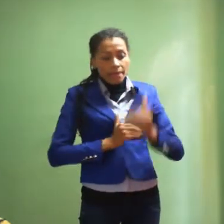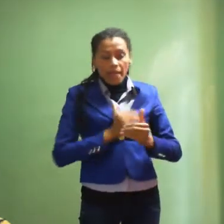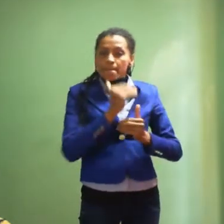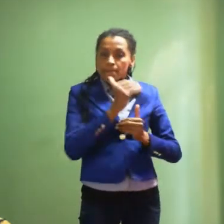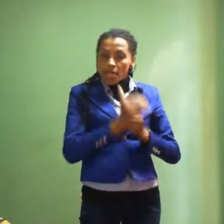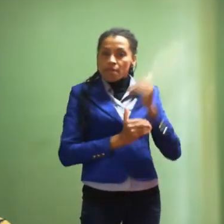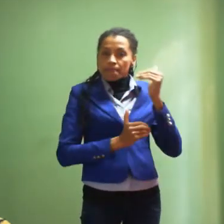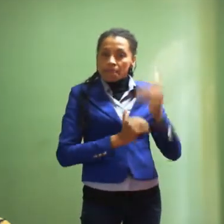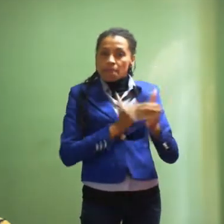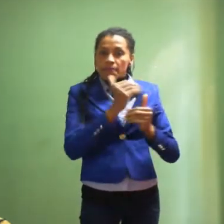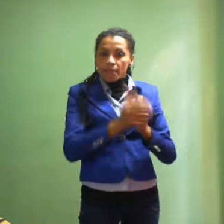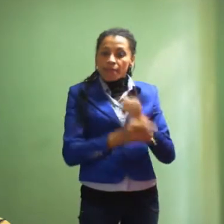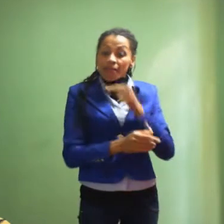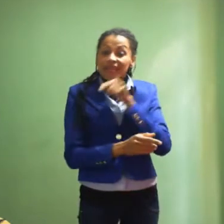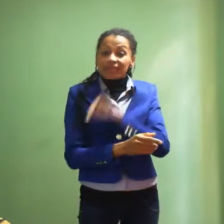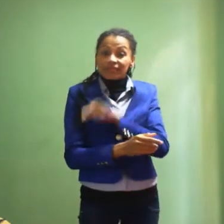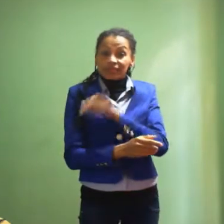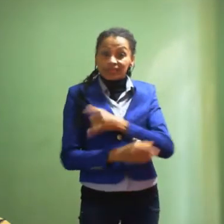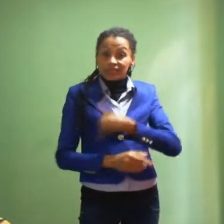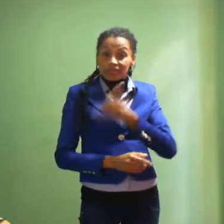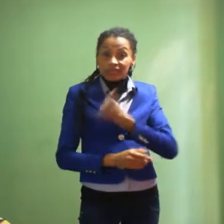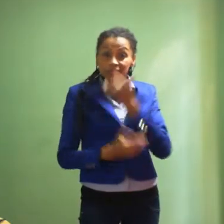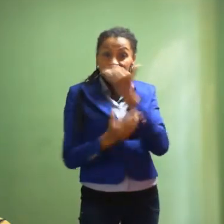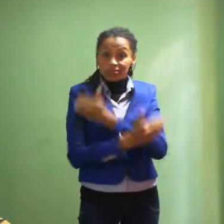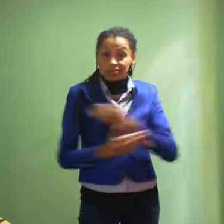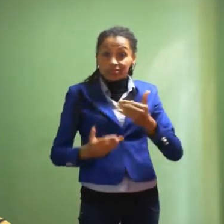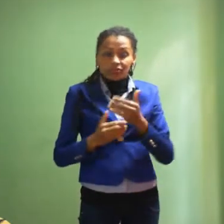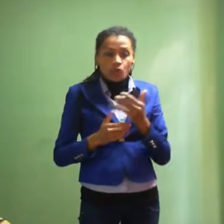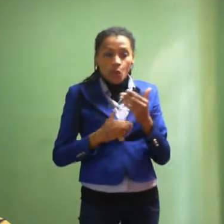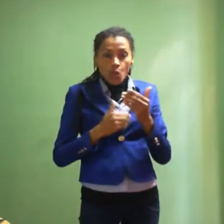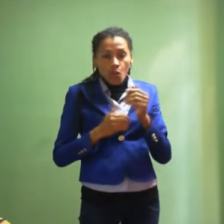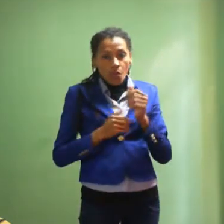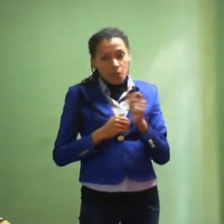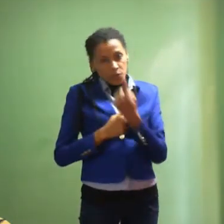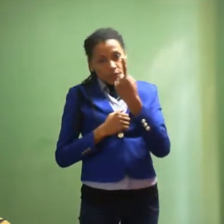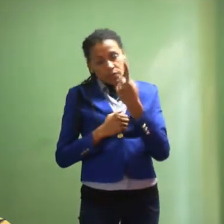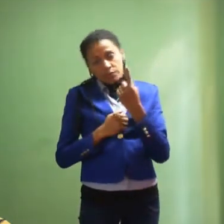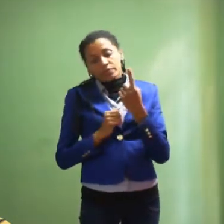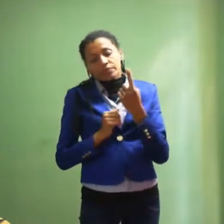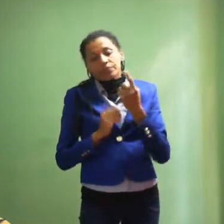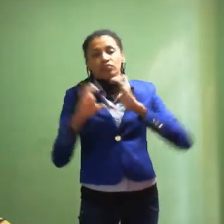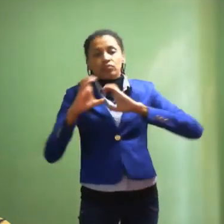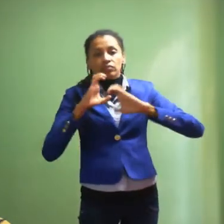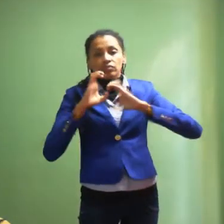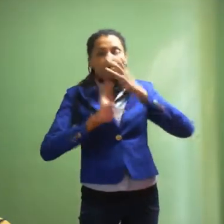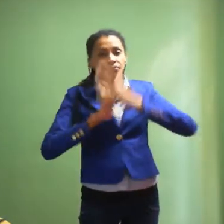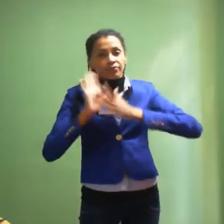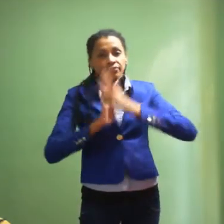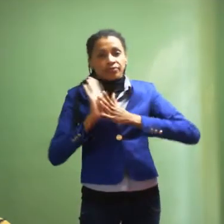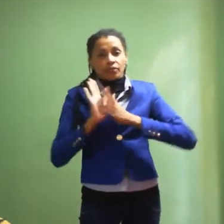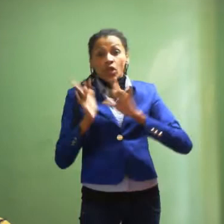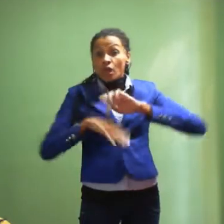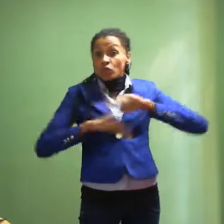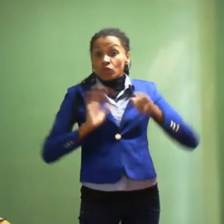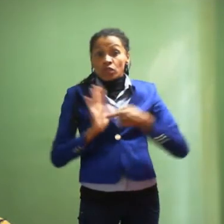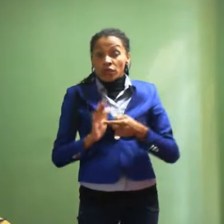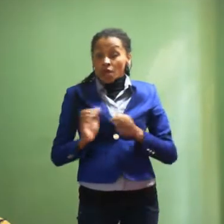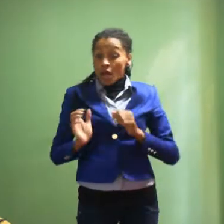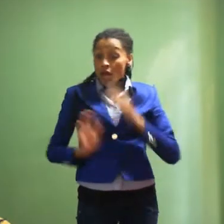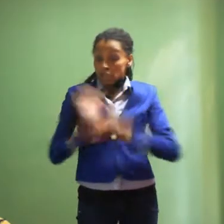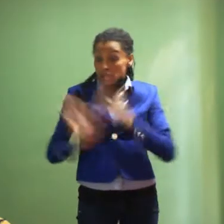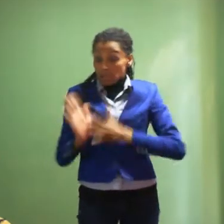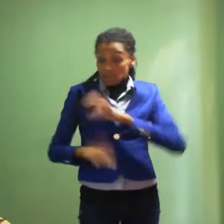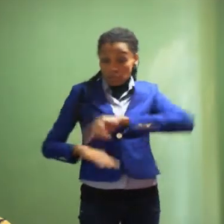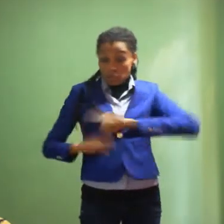que los estudiantes están en una consolidación de su primera lengua. No quiere decir que tenemos que esperar a que ya estén consolidados